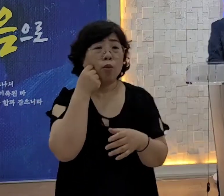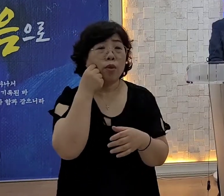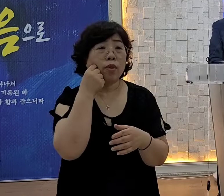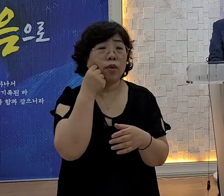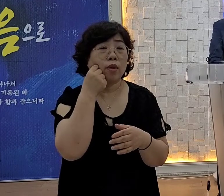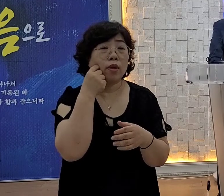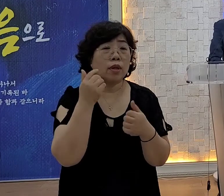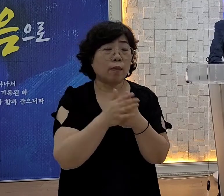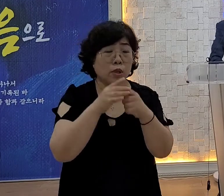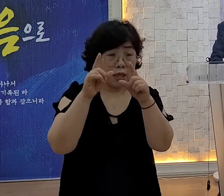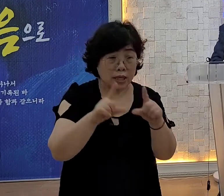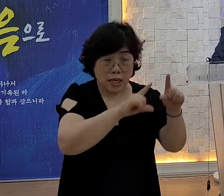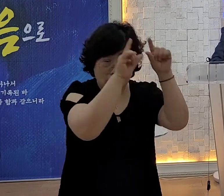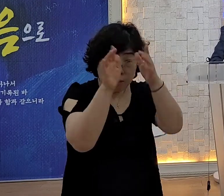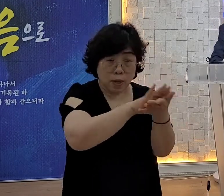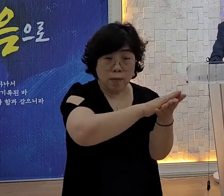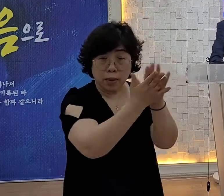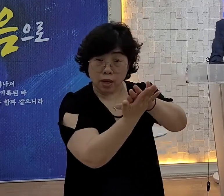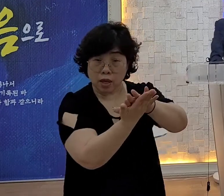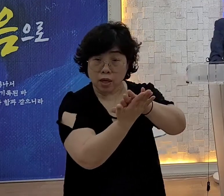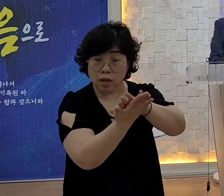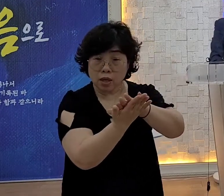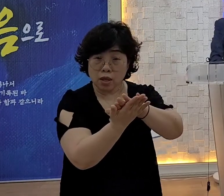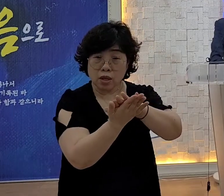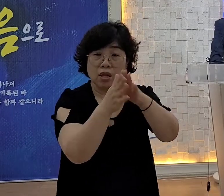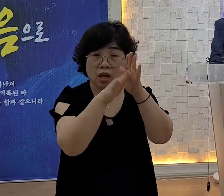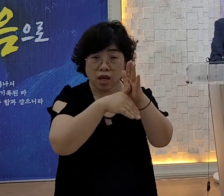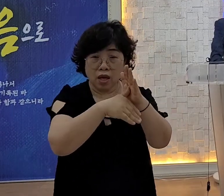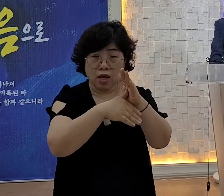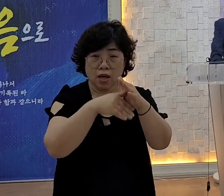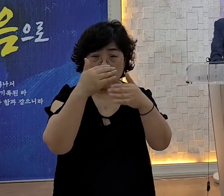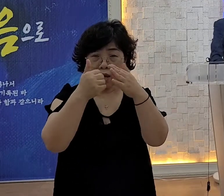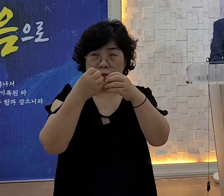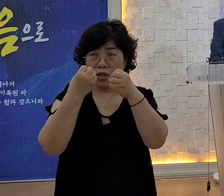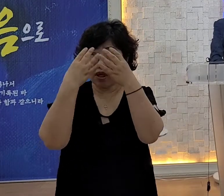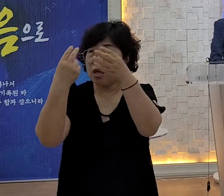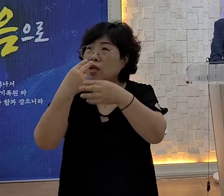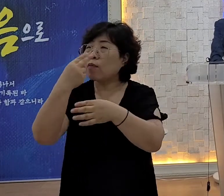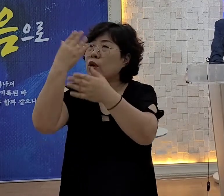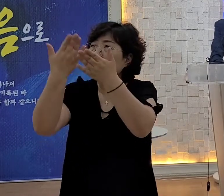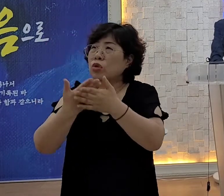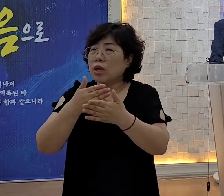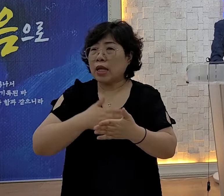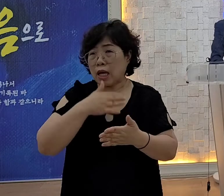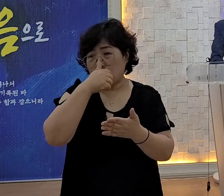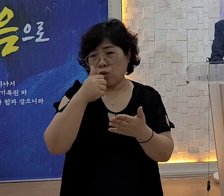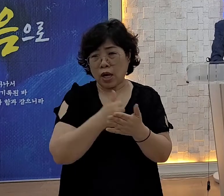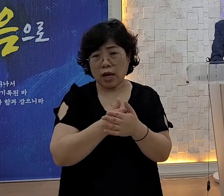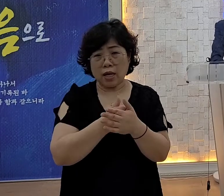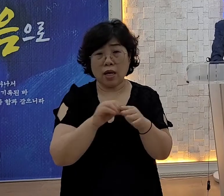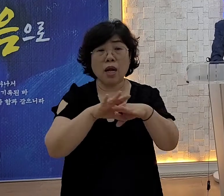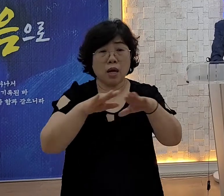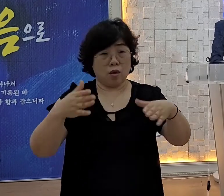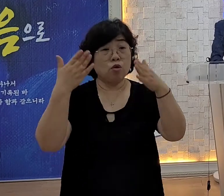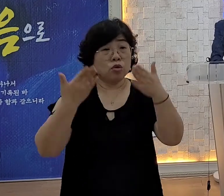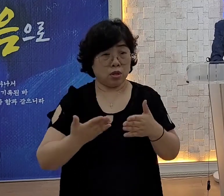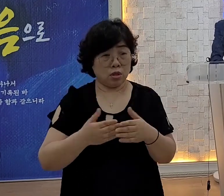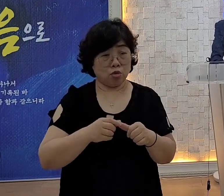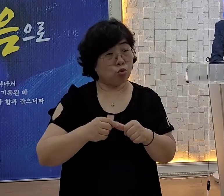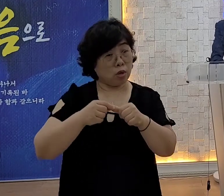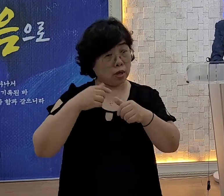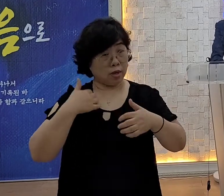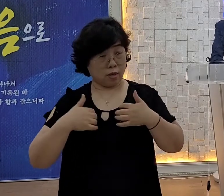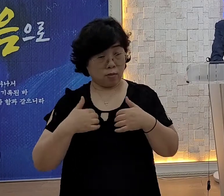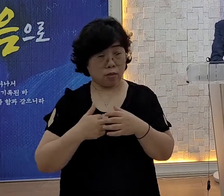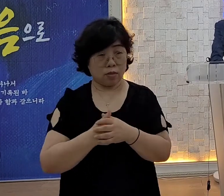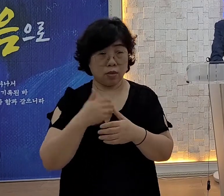이 삶이 바뀐 하나님께서 우리에게 새 생명 주시고 내 죄를 도만해 주셨다 라고 하는 이 구원의 기쁨,